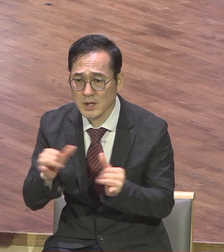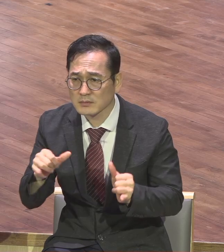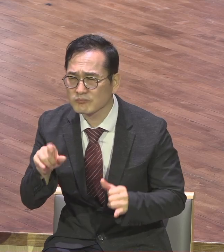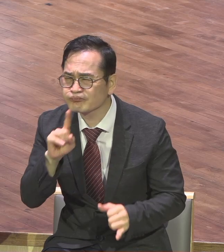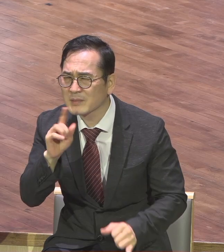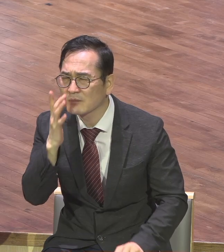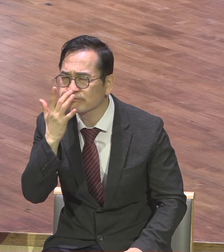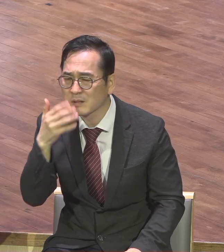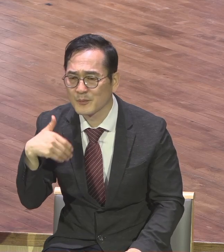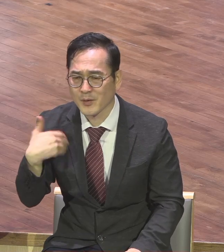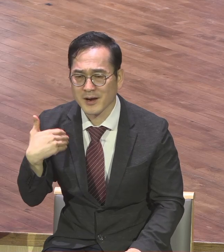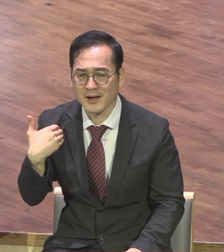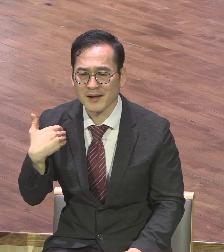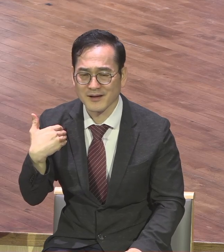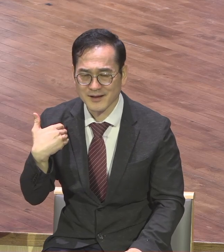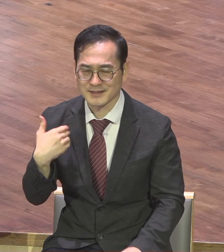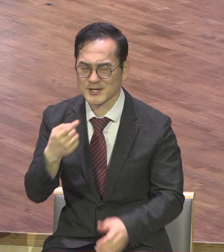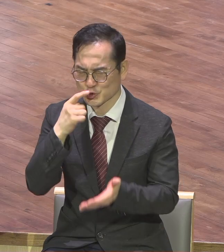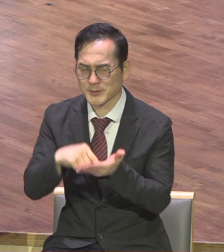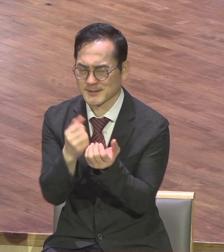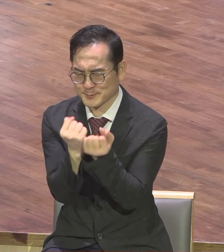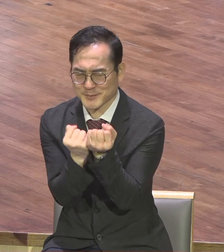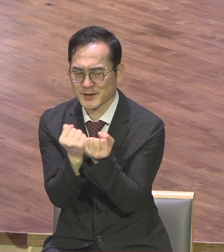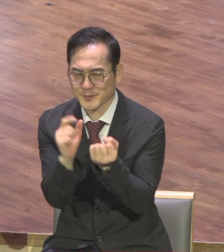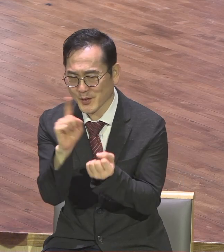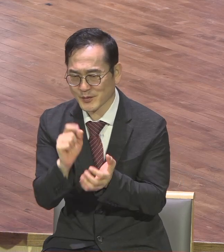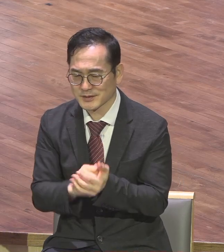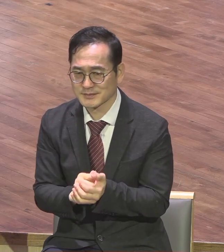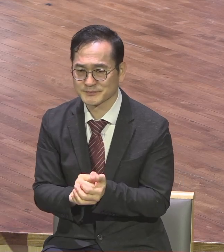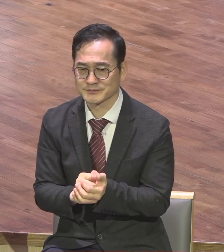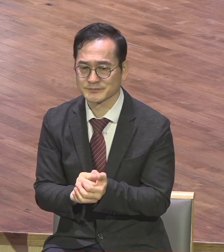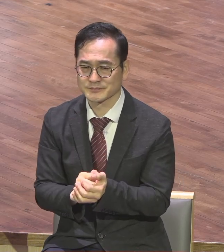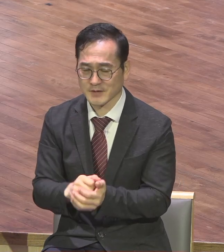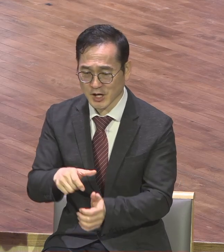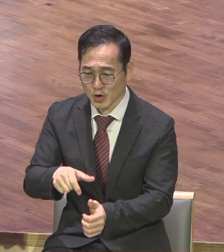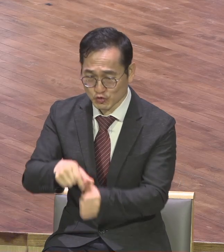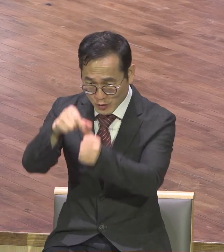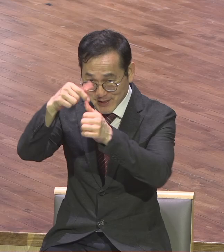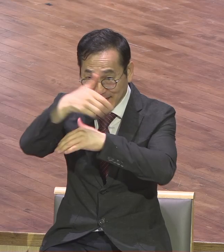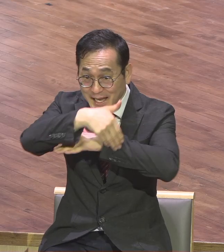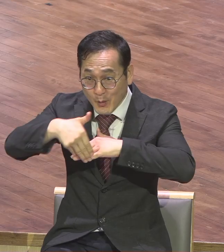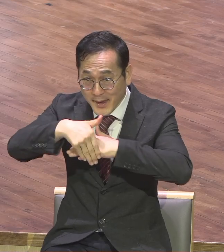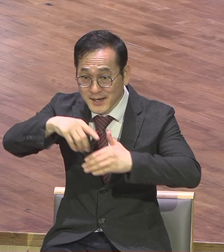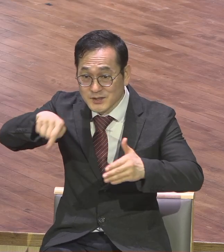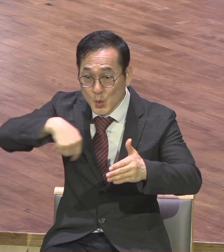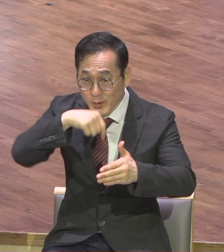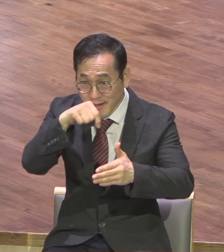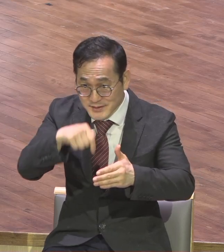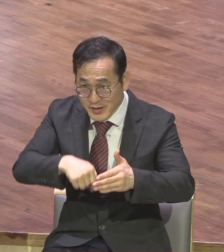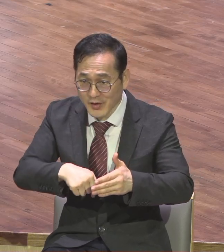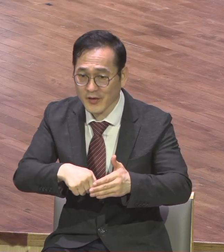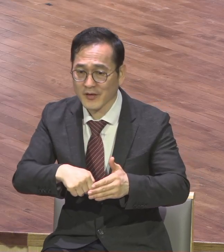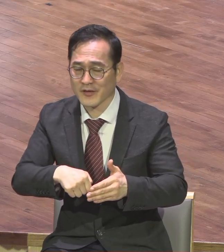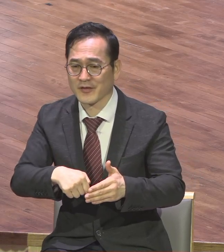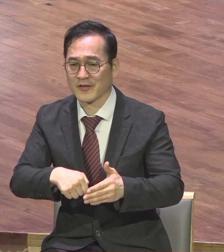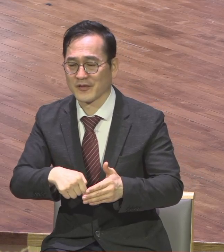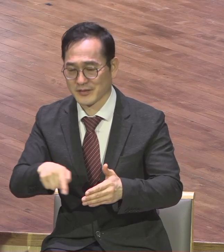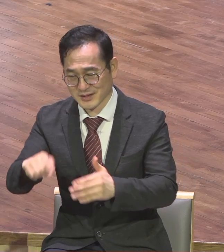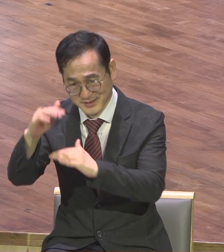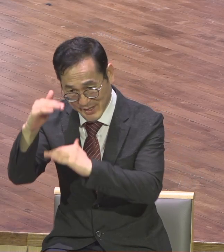하나님의 구속사 성취, 다시 말해서 인류 구원의 시간표 속에서 이해할 수 있는